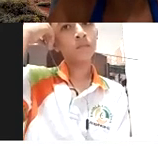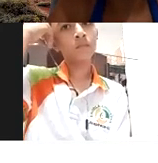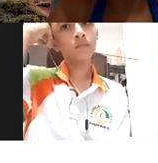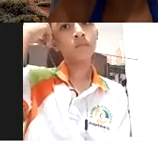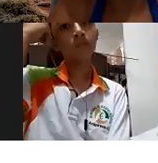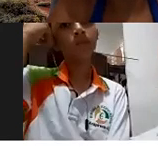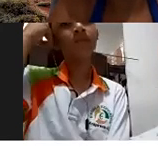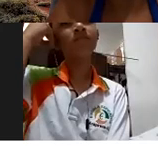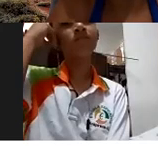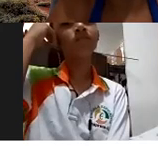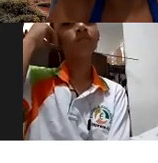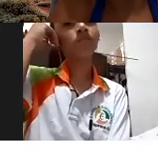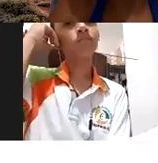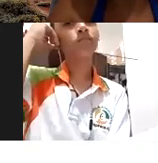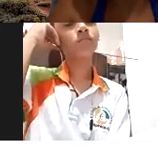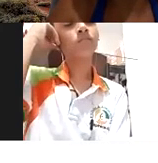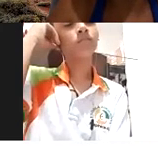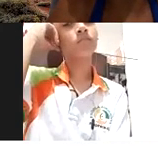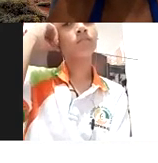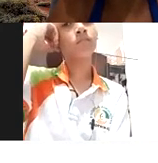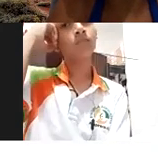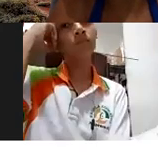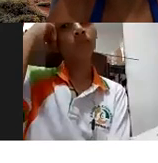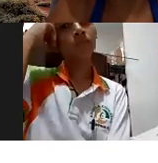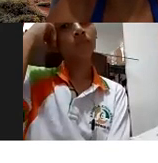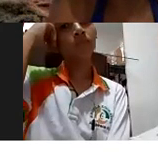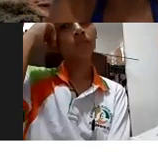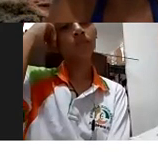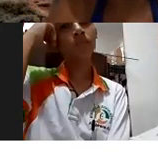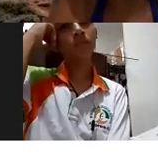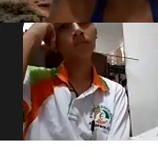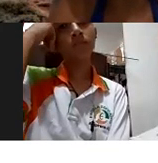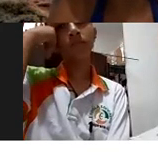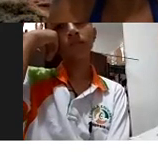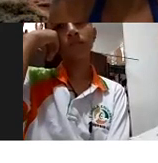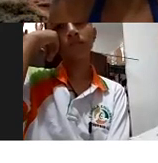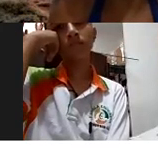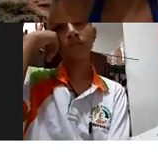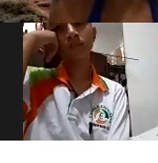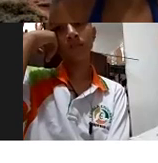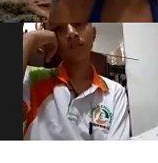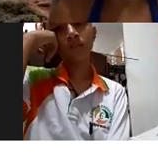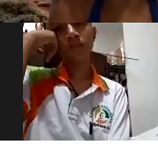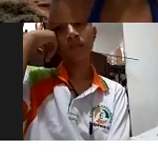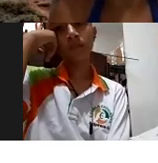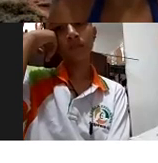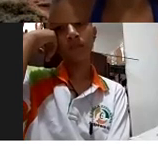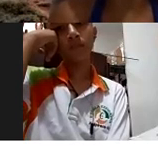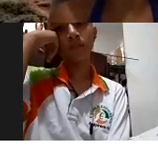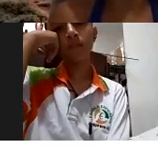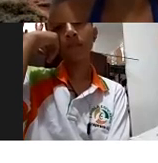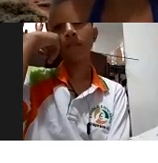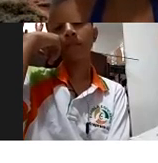decomposição aí vocês escolhe o nome tá certo que for mais fácil para vocês lembrarem eu acredito que der